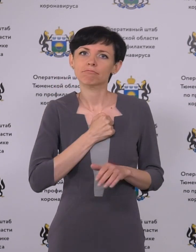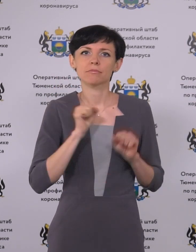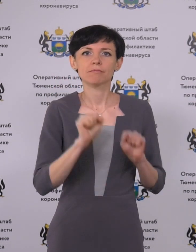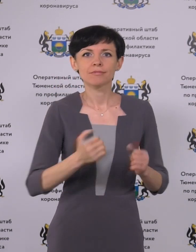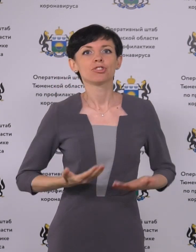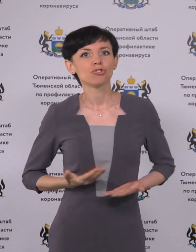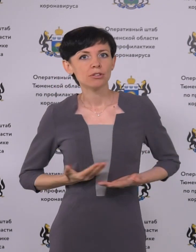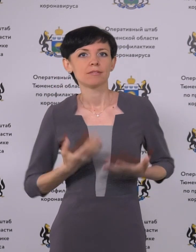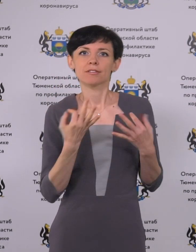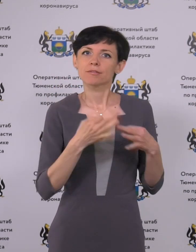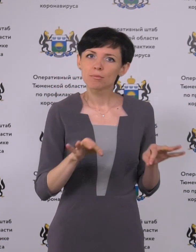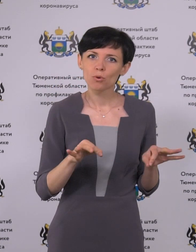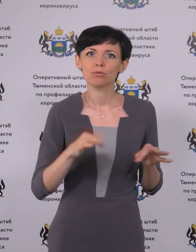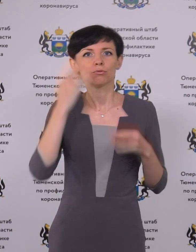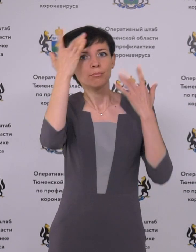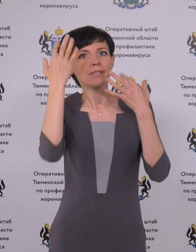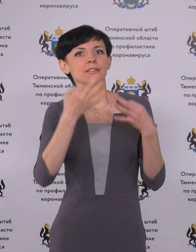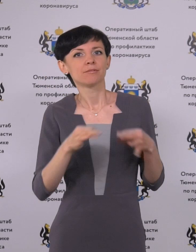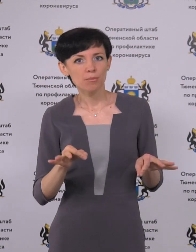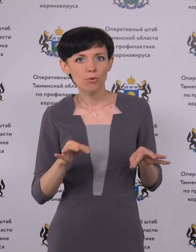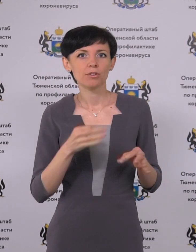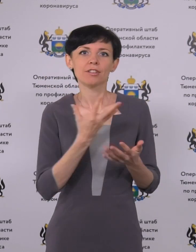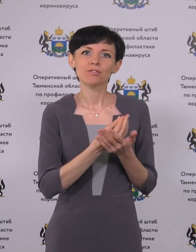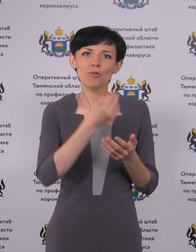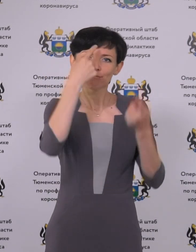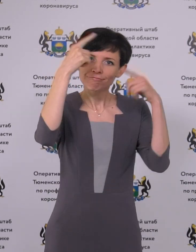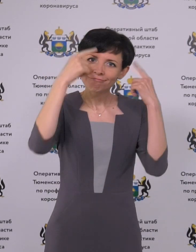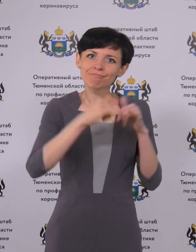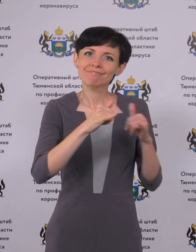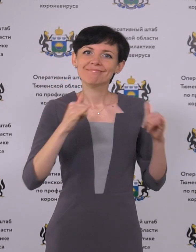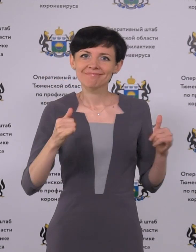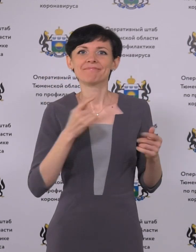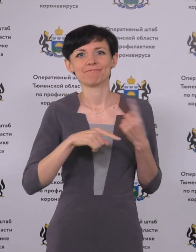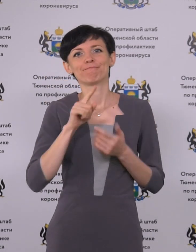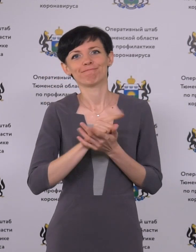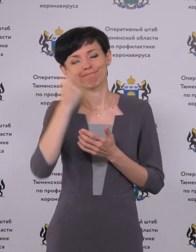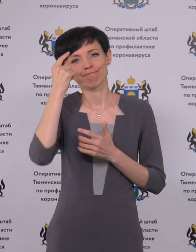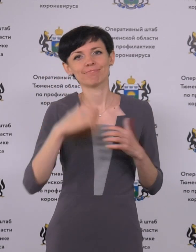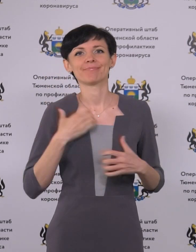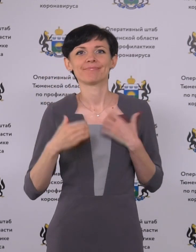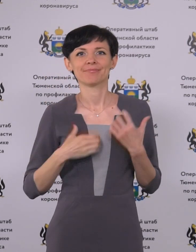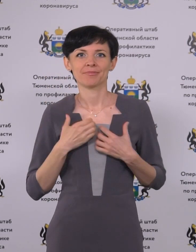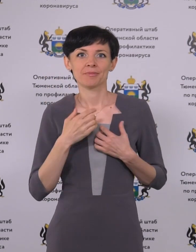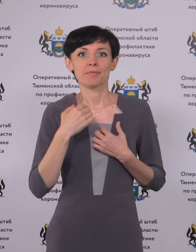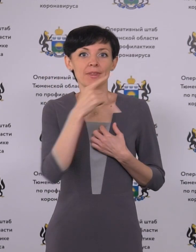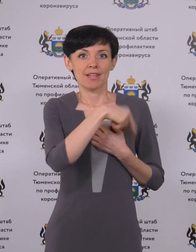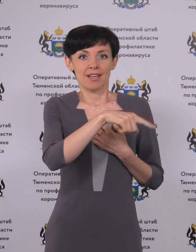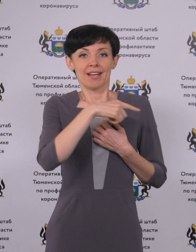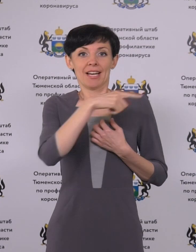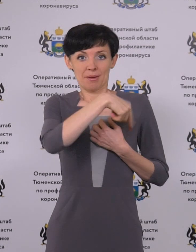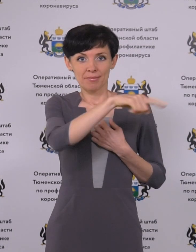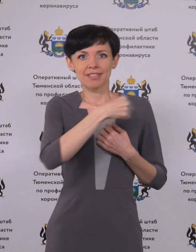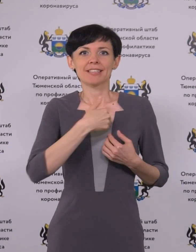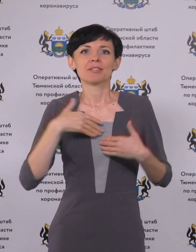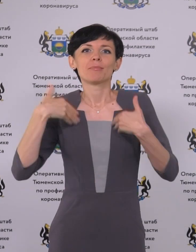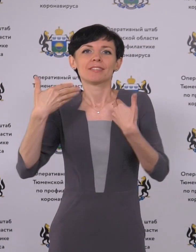на отдых и досуг на творческую самореализацию от лица всех работников в отрасли культура мы поздравляем вас с праздником и